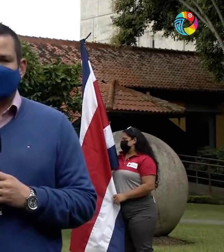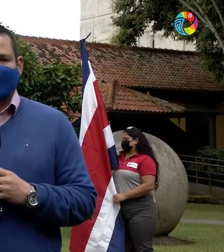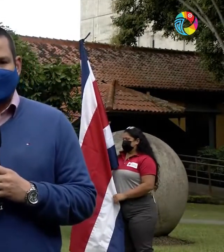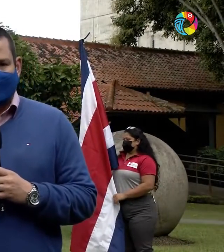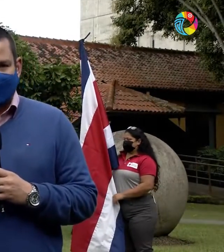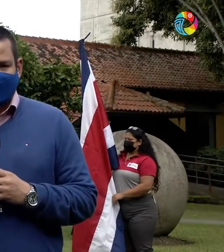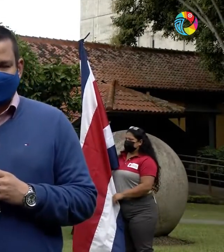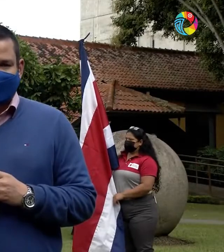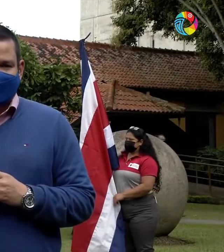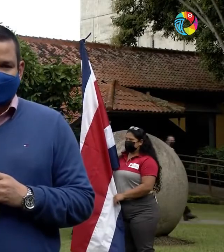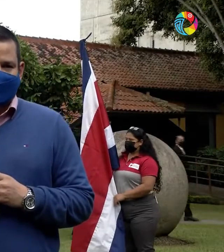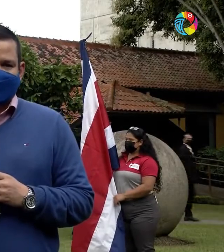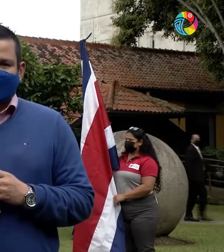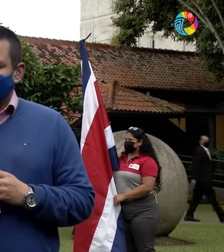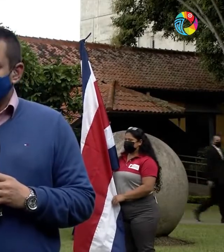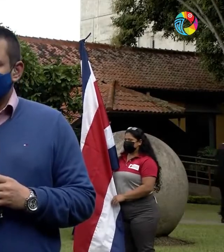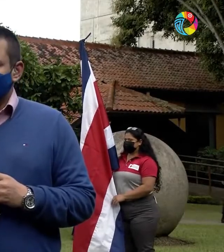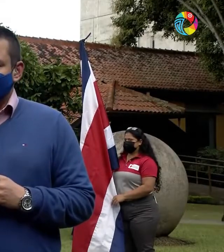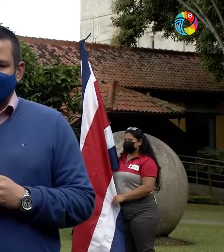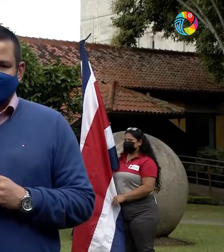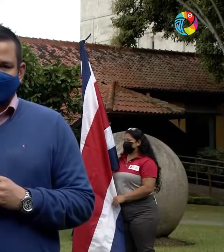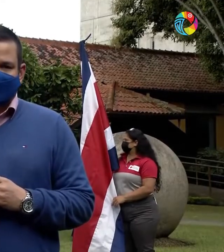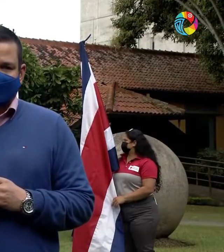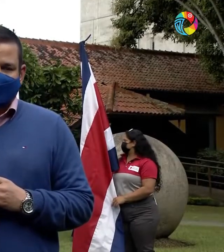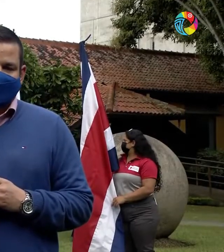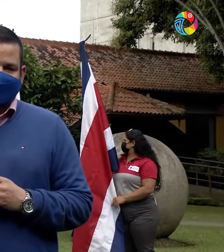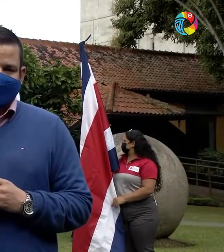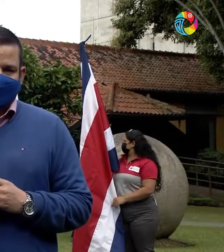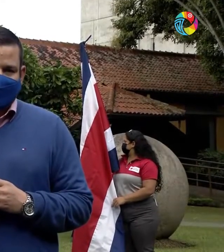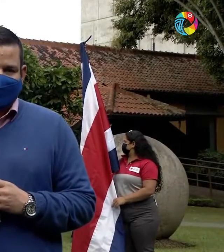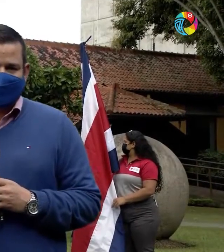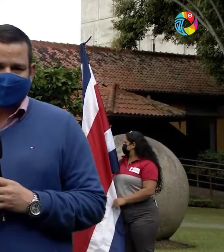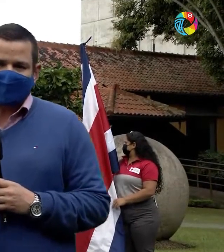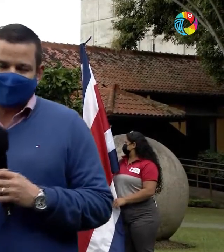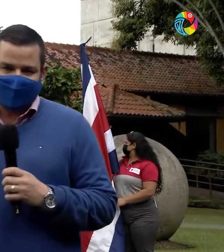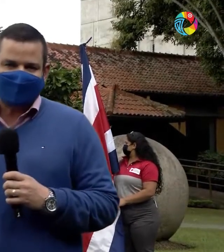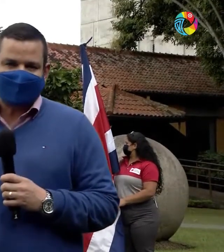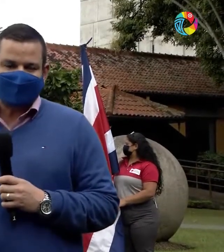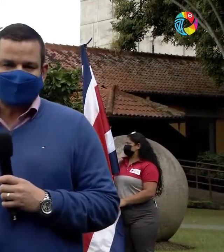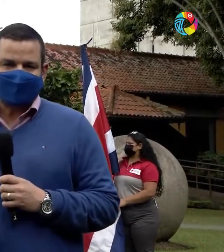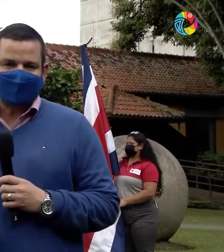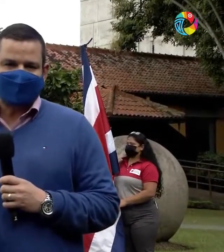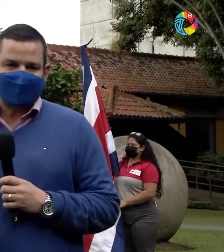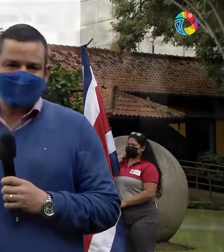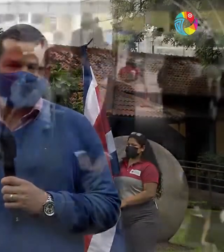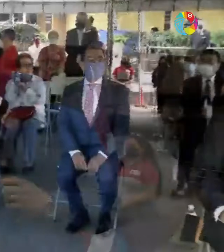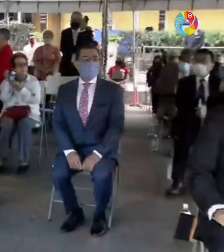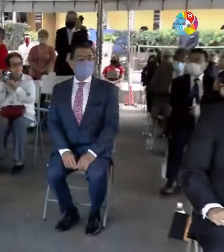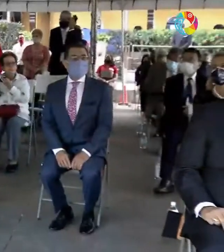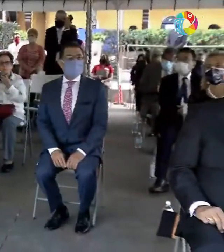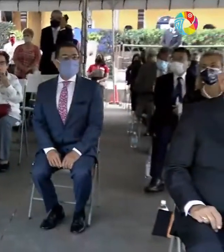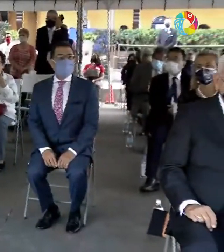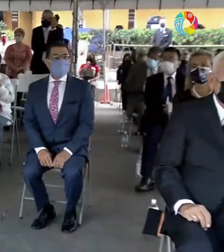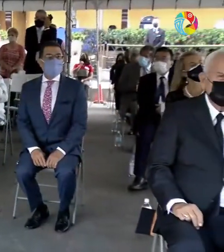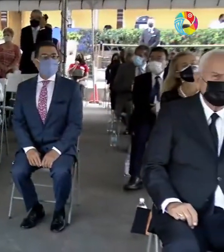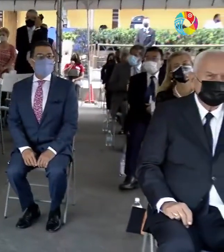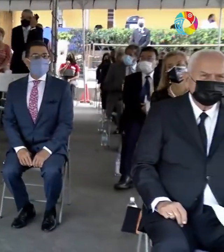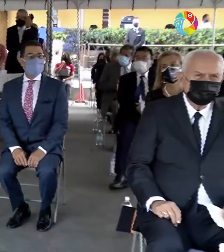personas pues ya listas y atentas para el inicio de esta gran celebración, que sin duda alguna